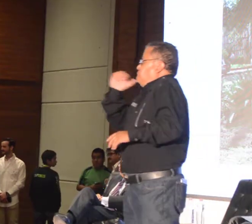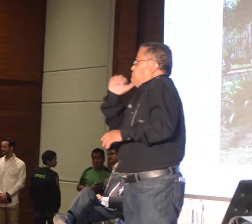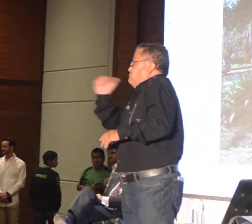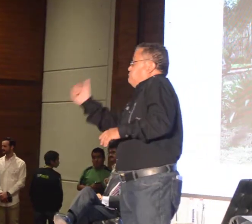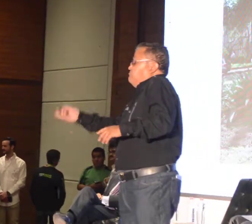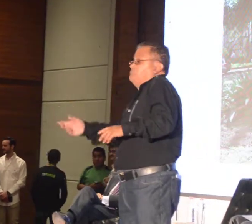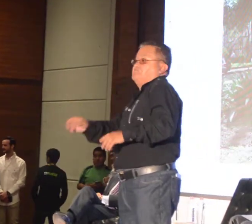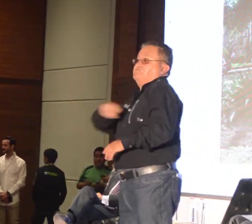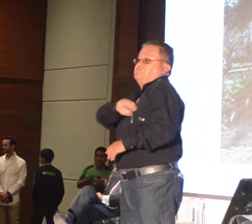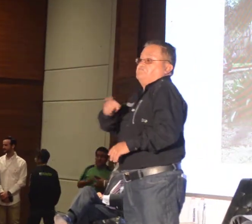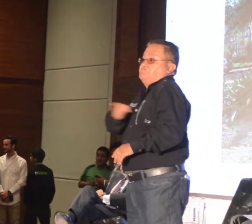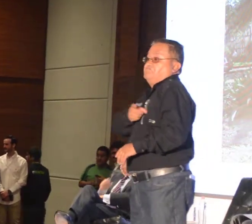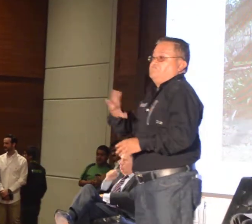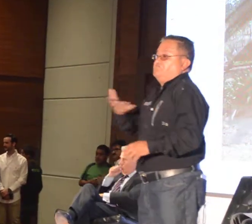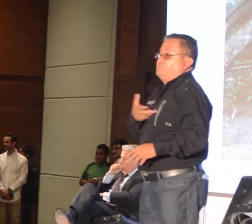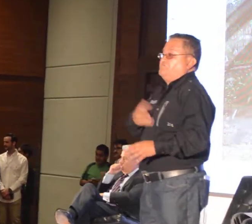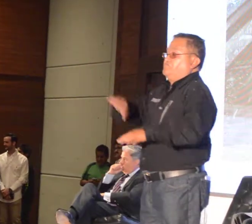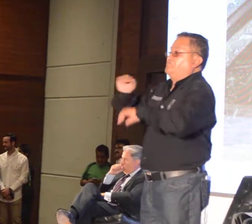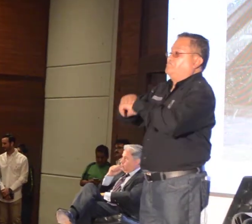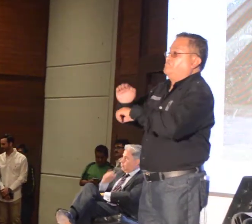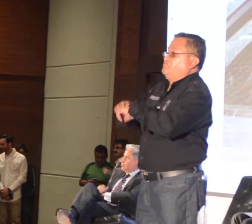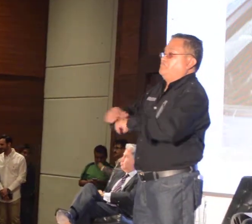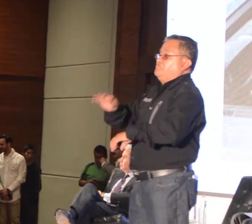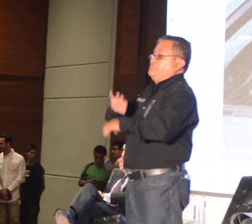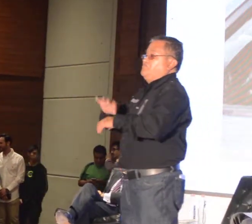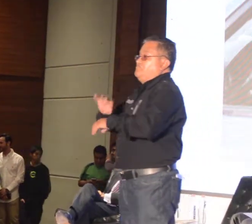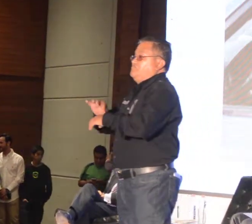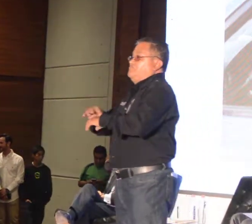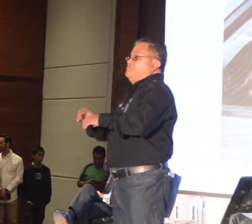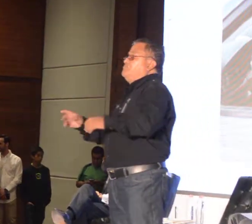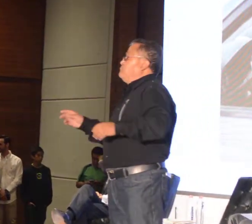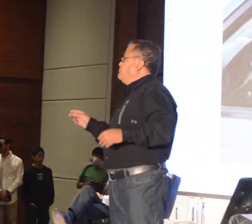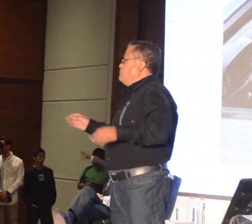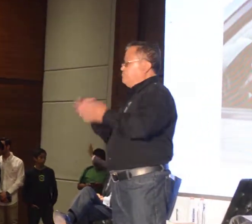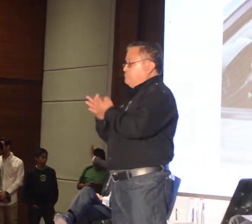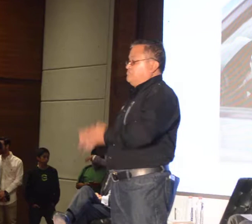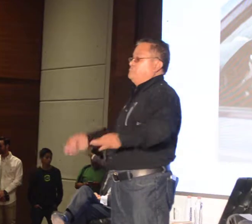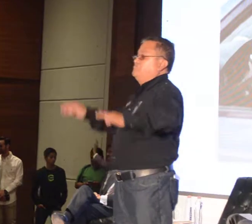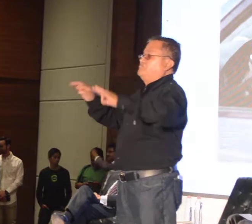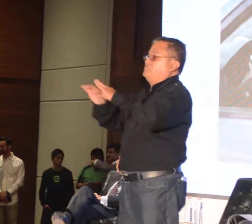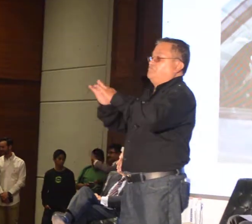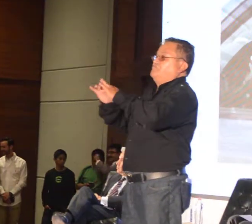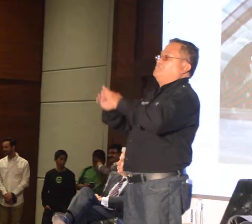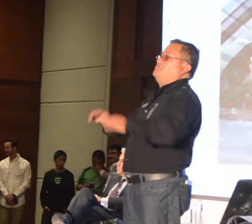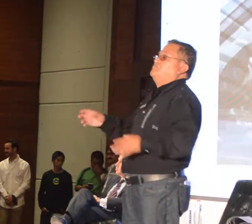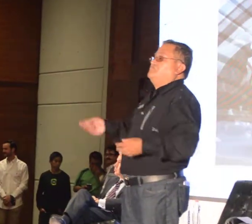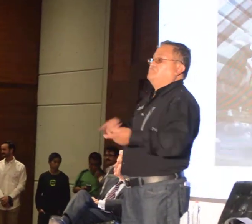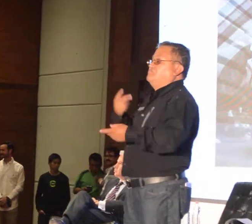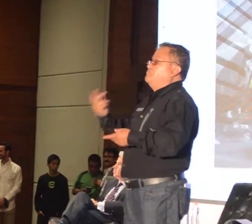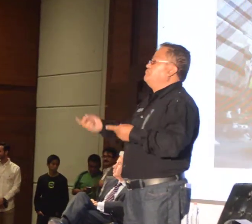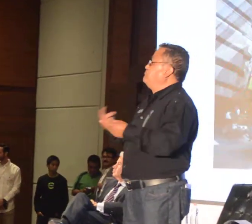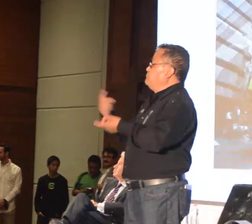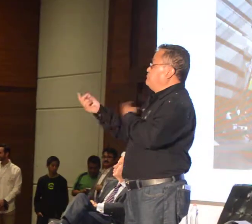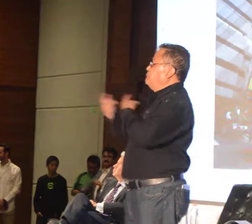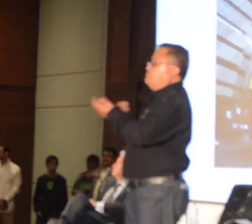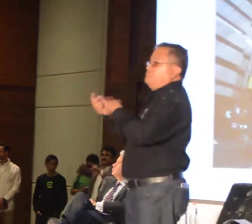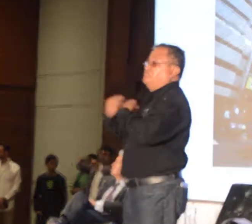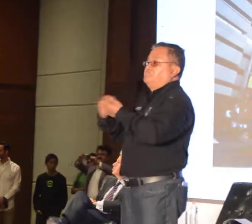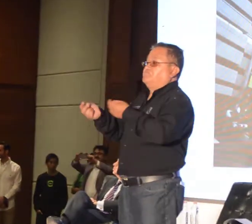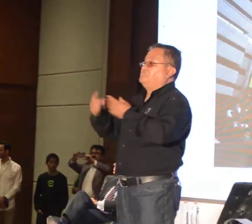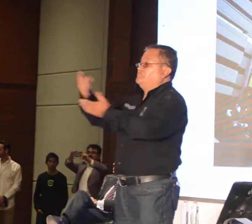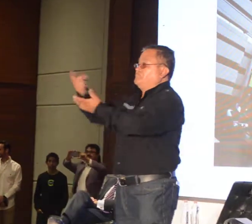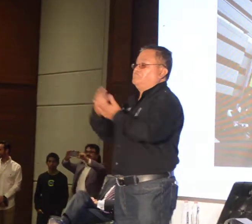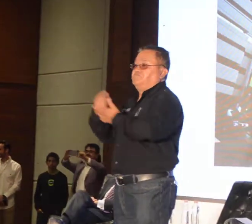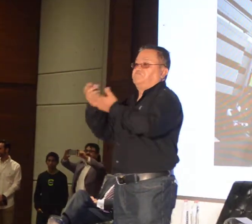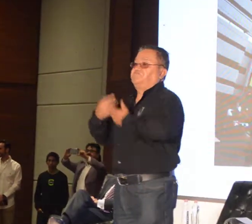la salud. Tengo amigos, doctores, expertos, especialistas que me han comentado cómo se genera un